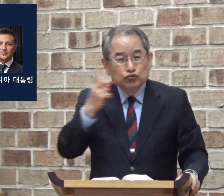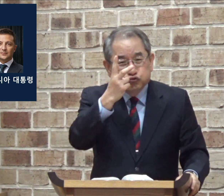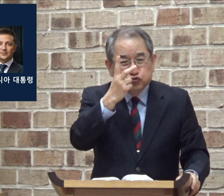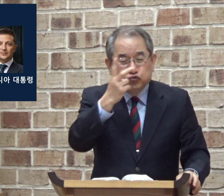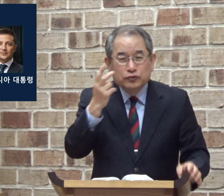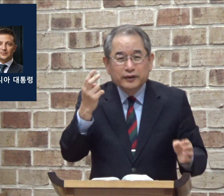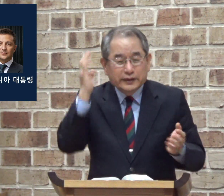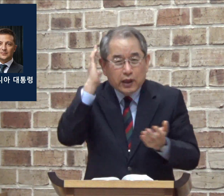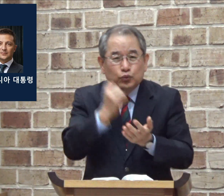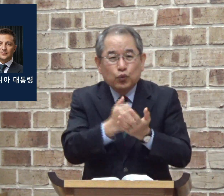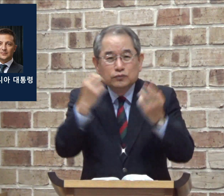요청하고 있습니다.